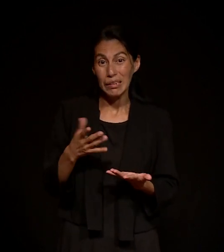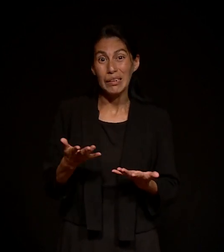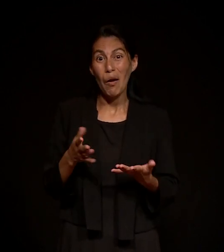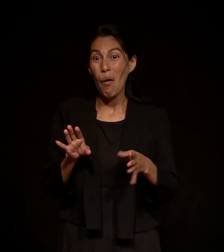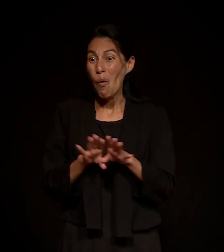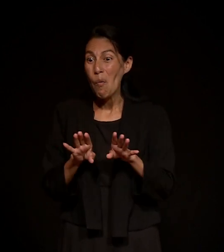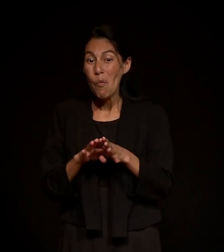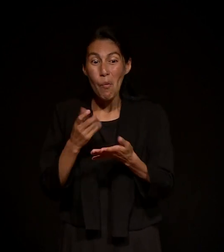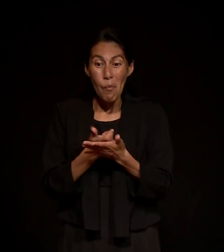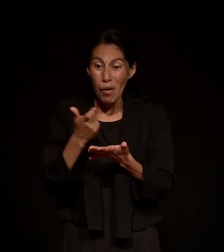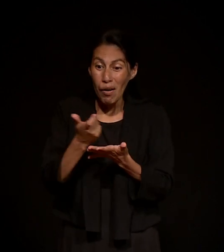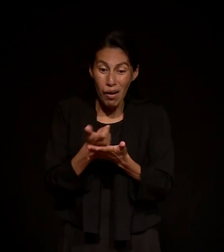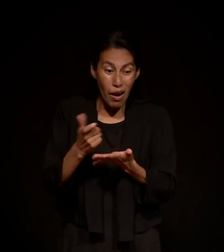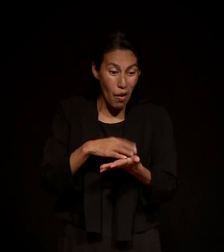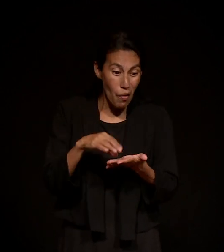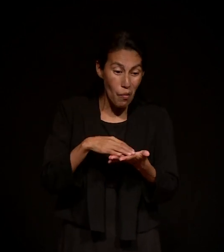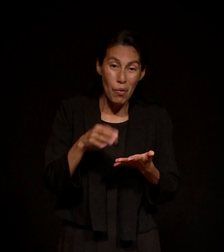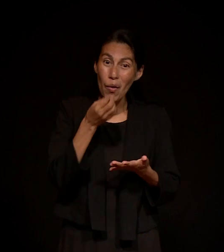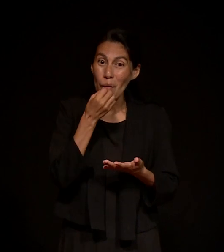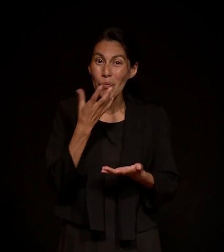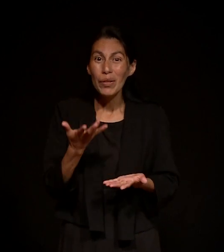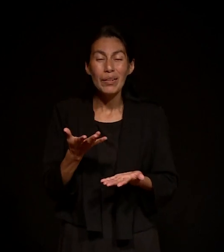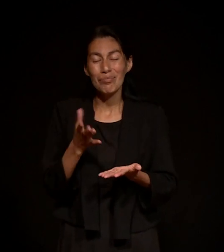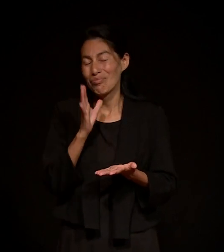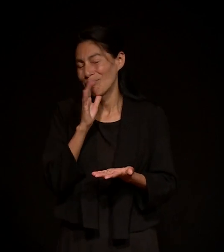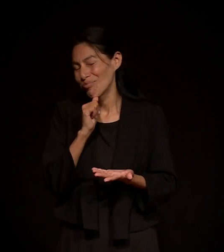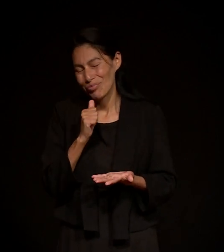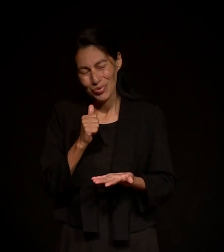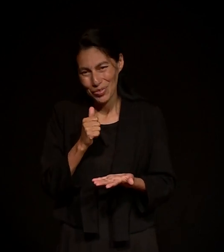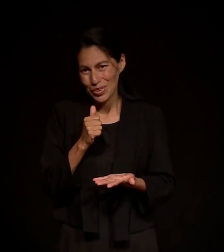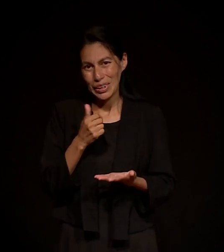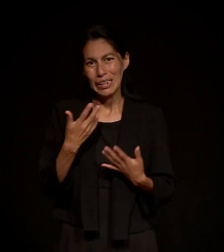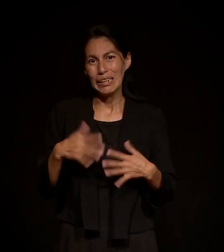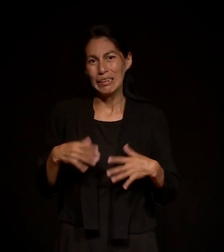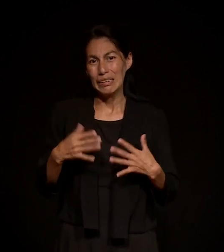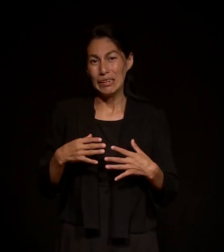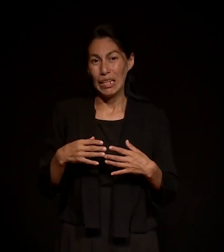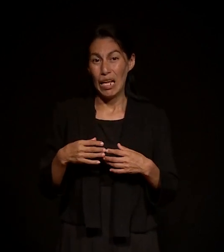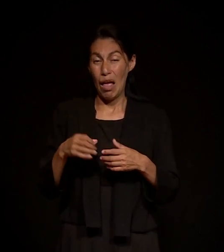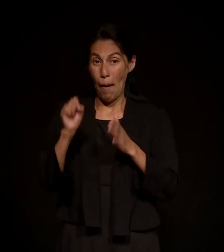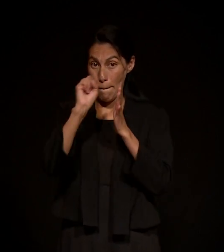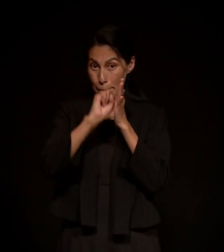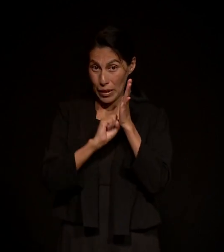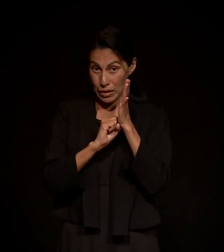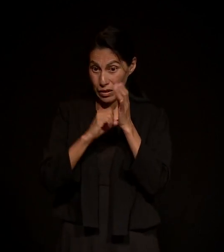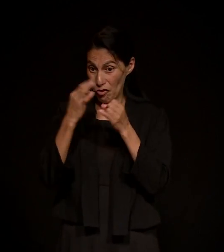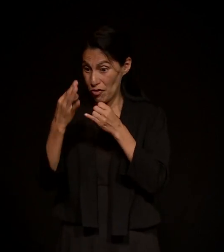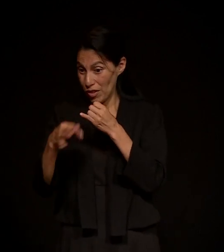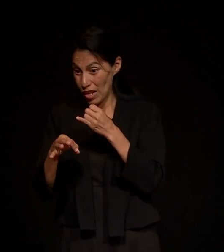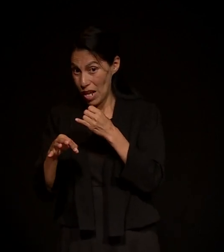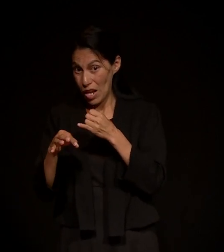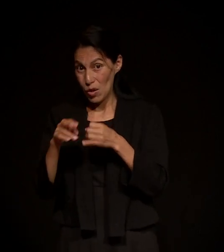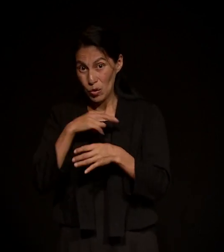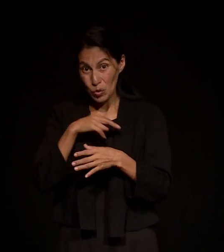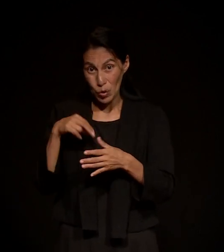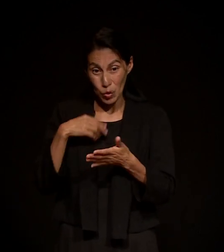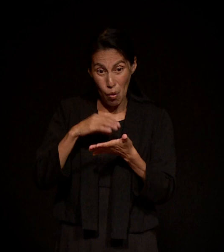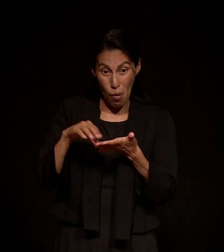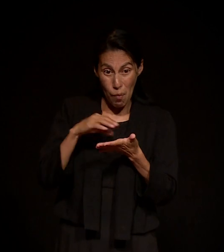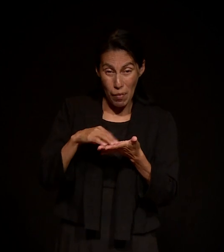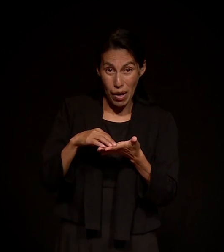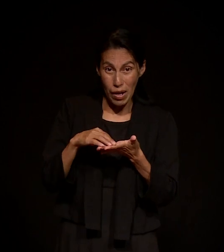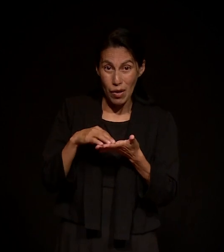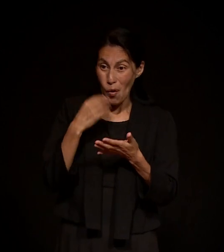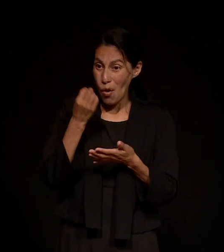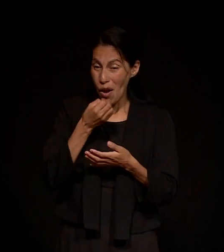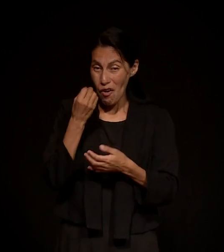poder comprar la comida de la despensa porque hacemos la despensa a final del mes. Es una oración